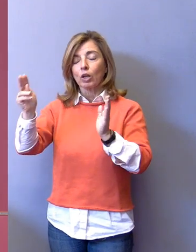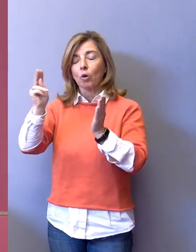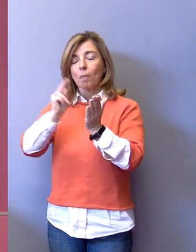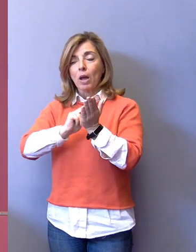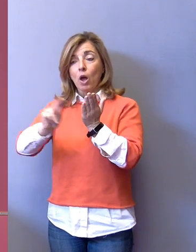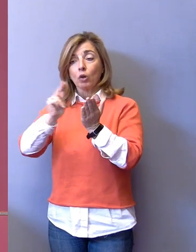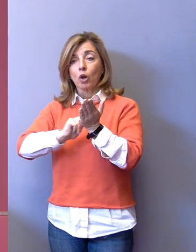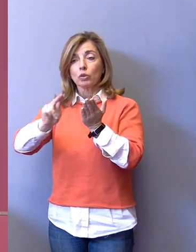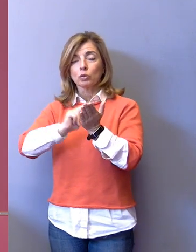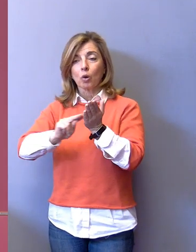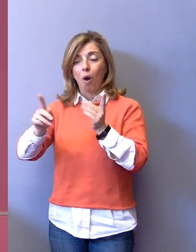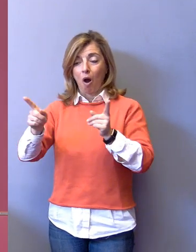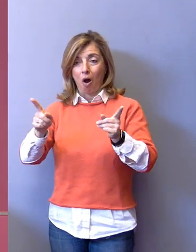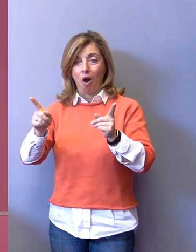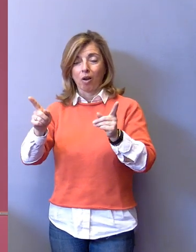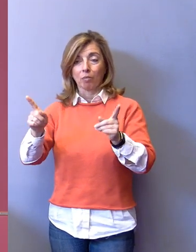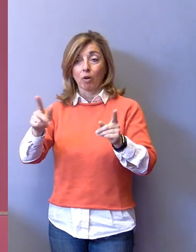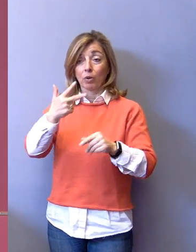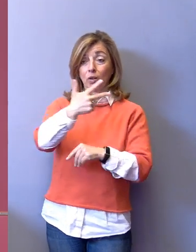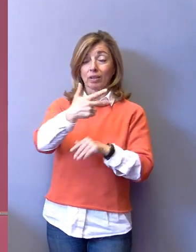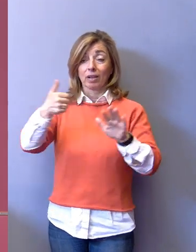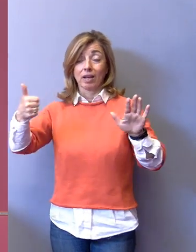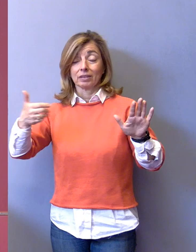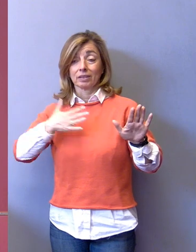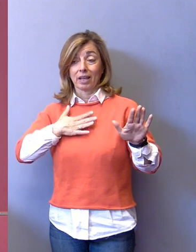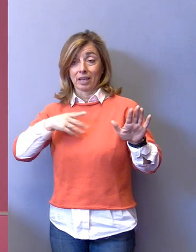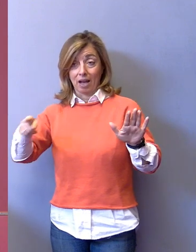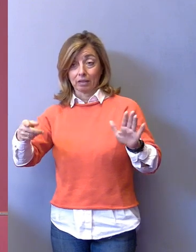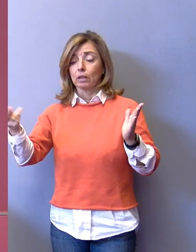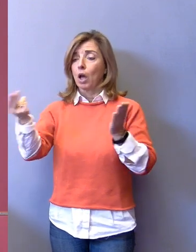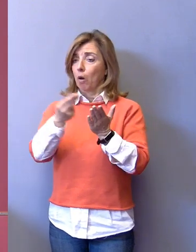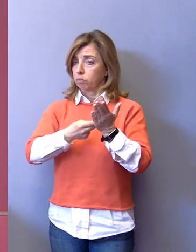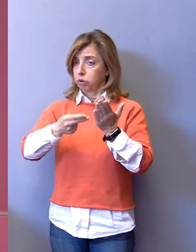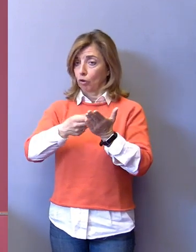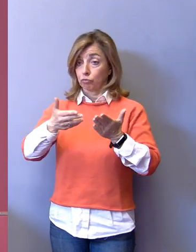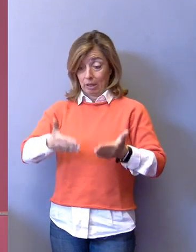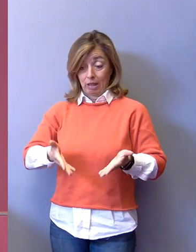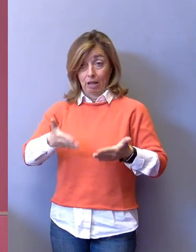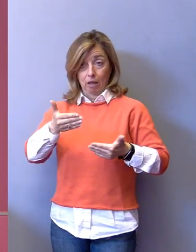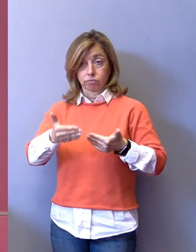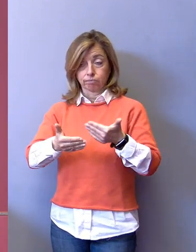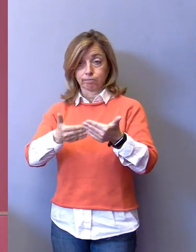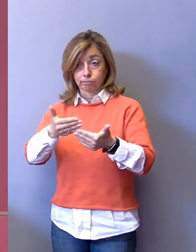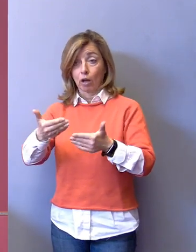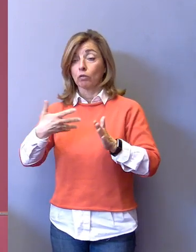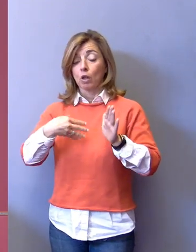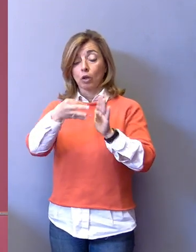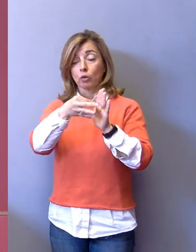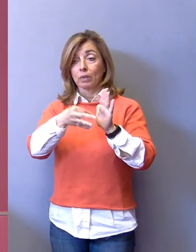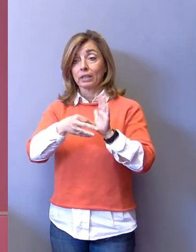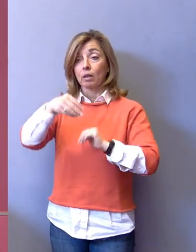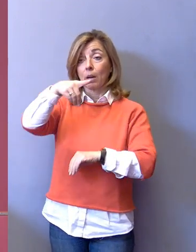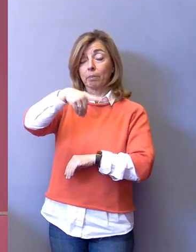stato di quella fascia 3-6 anni sono progetti in corso sono progetti disciplinati dalla normativa del